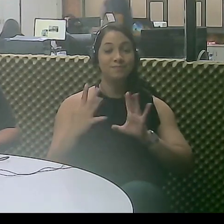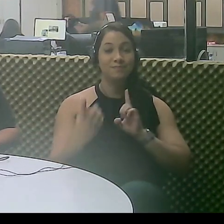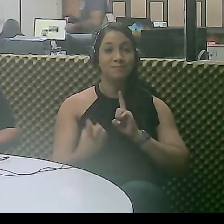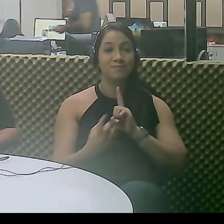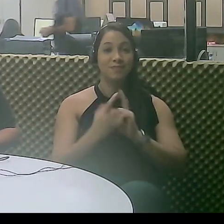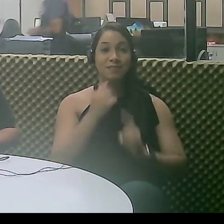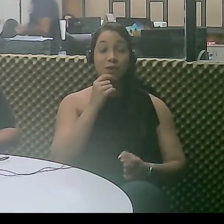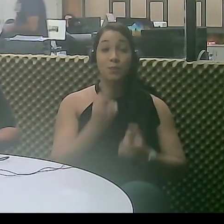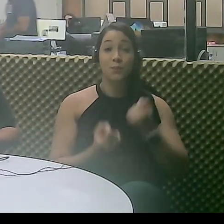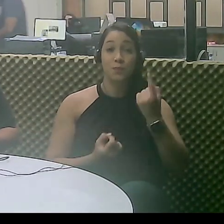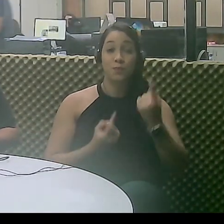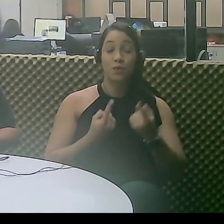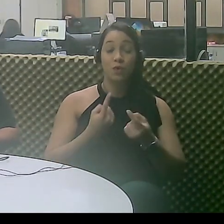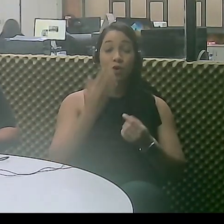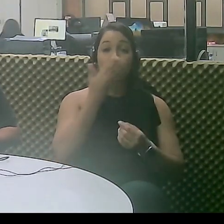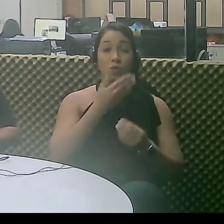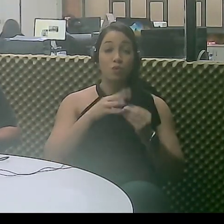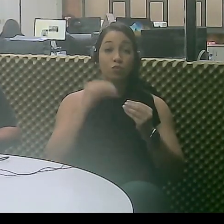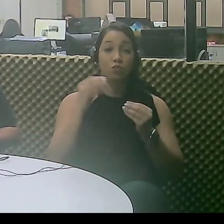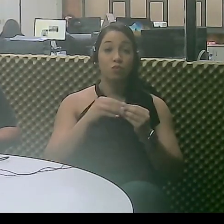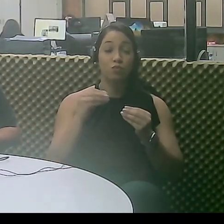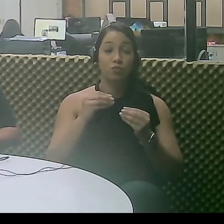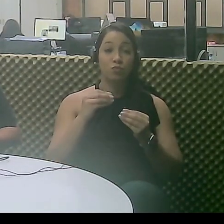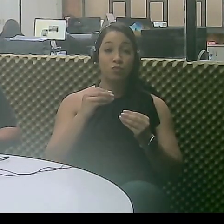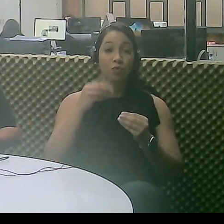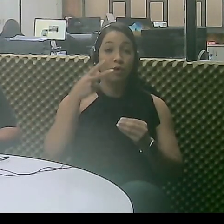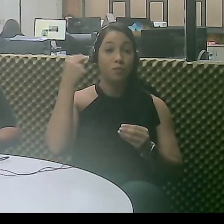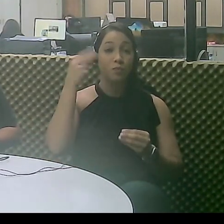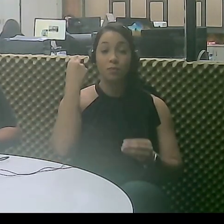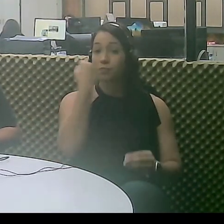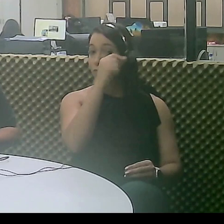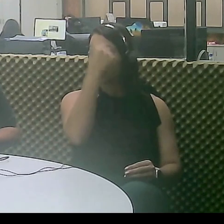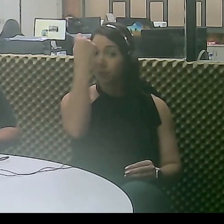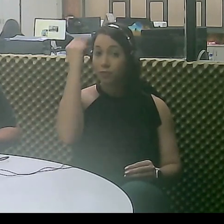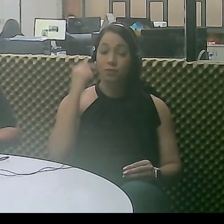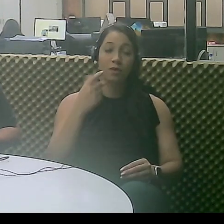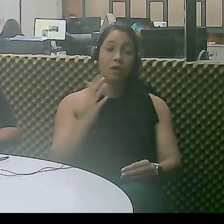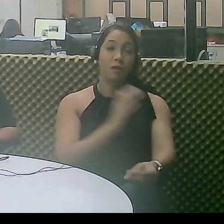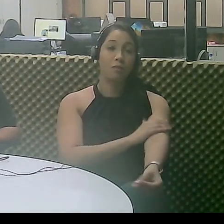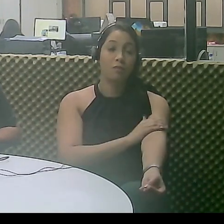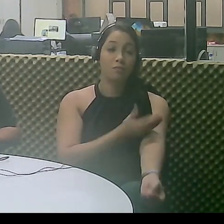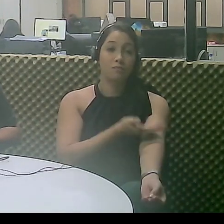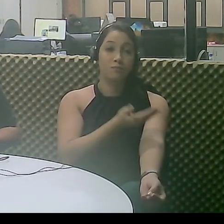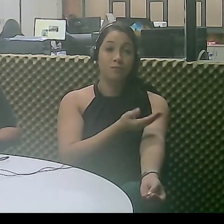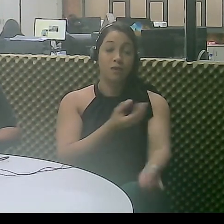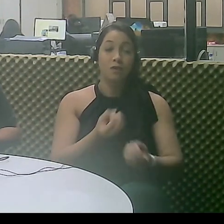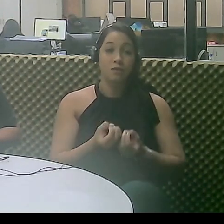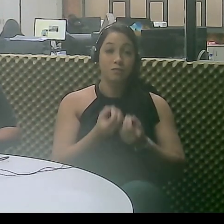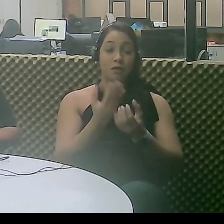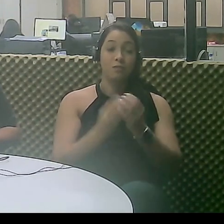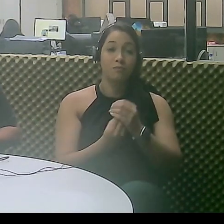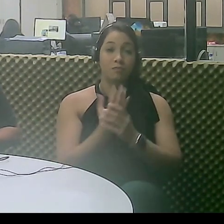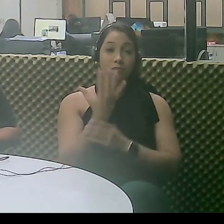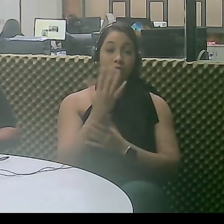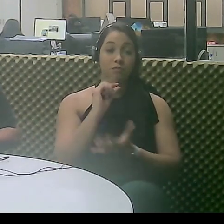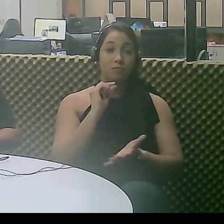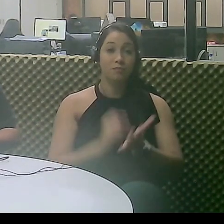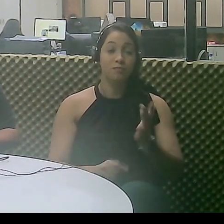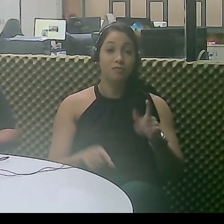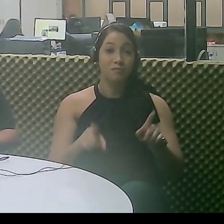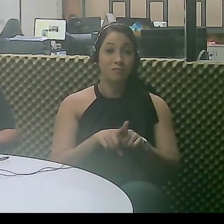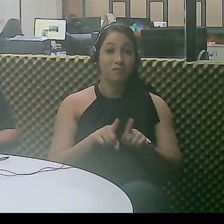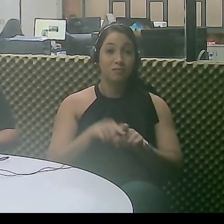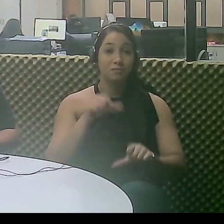como pipoca e algodão doce, pintura facial, aferição de pressão, doação de mudas e cadastro